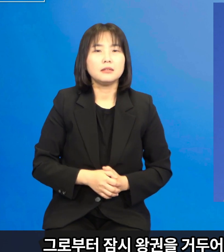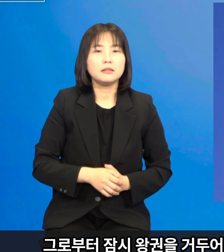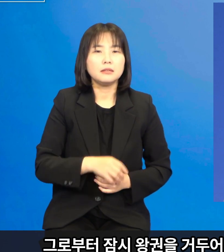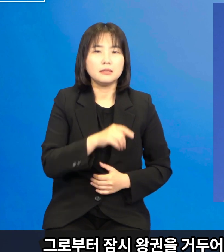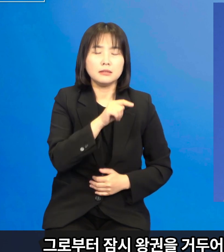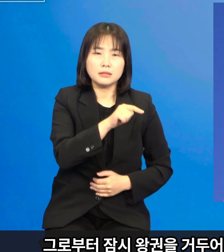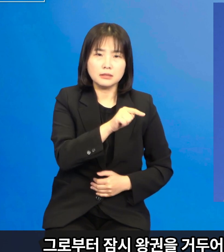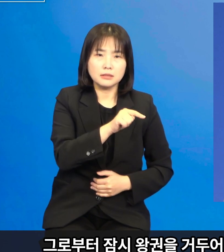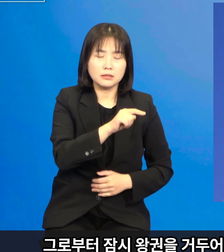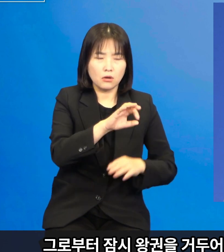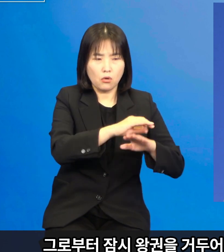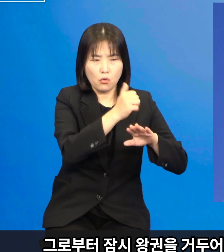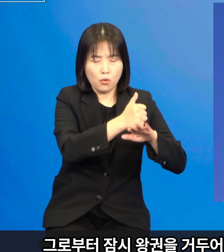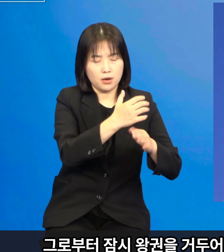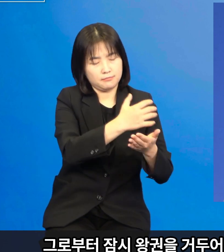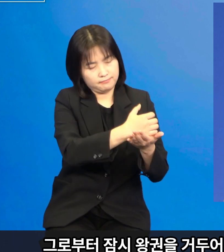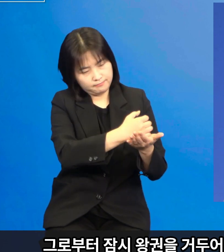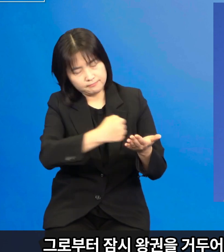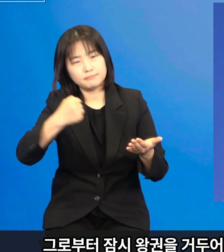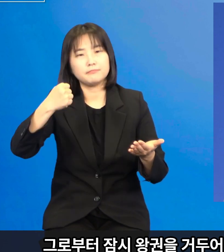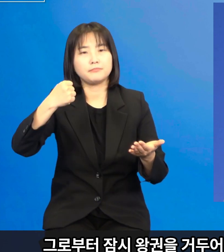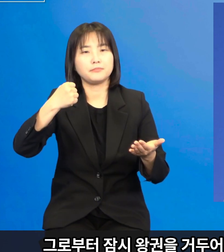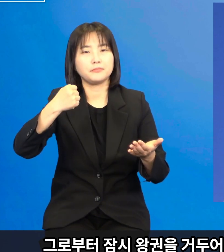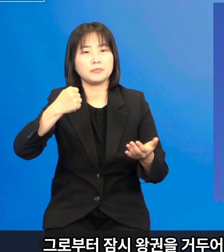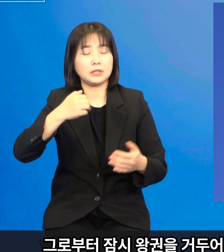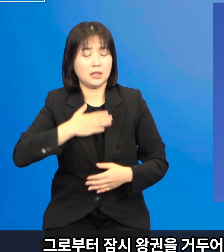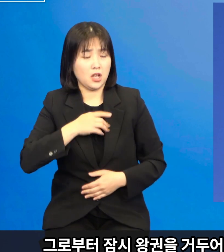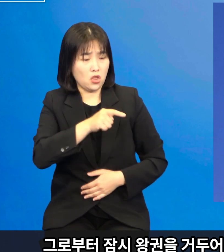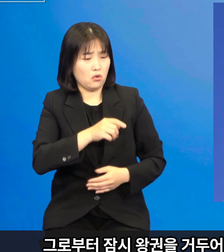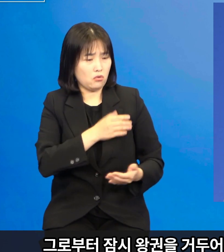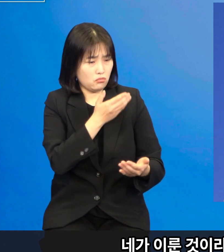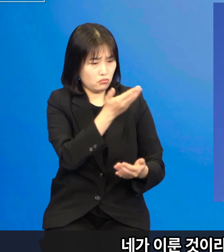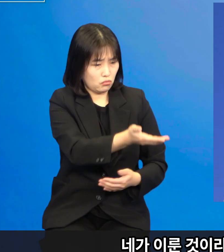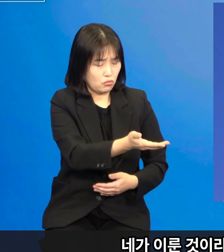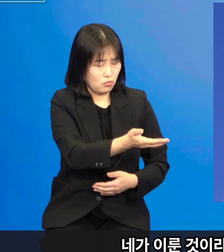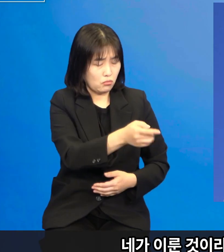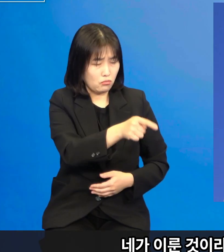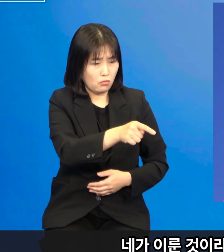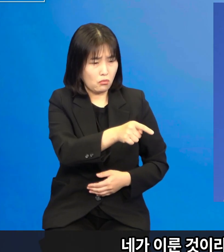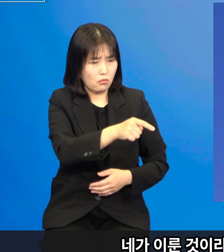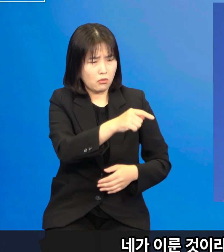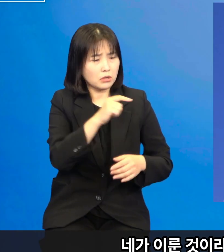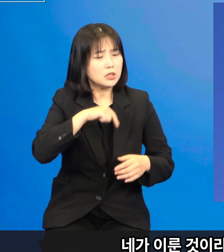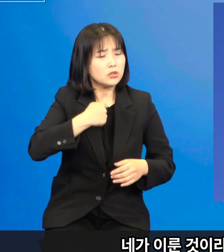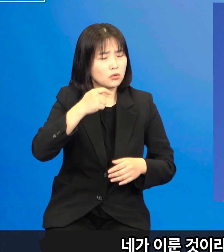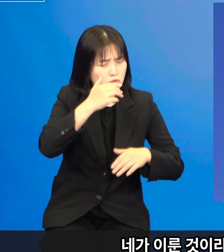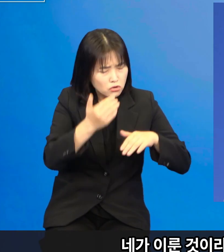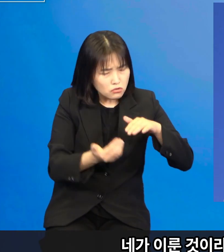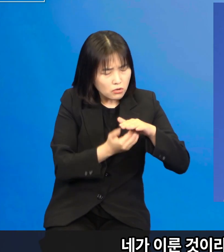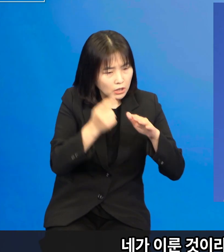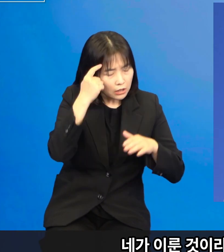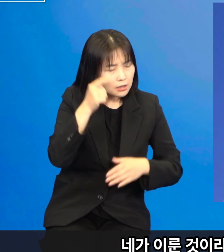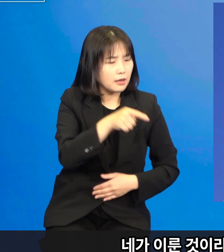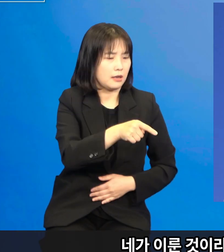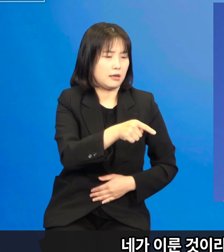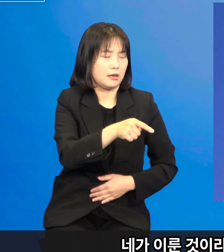잠시 왕권을 거두어 가십니다. 내가 너에게 준 거를 너가 이룬 것이라고 생각을 했구나.